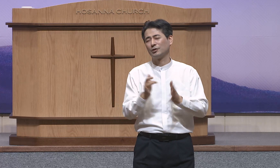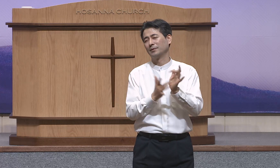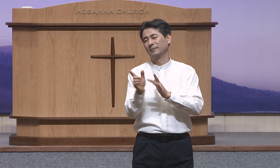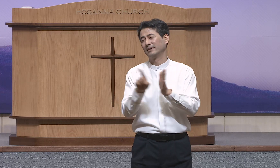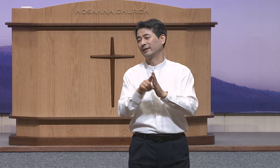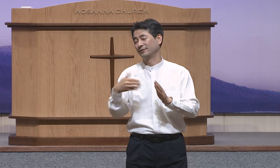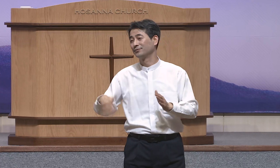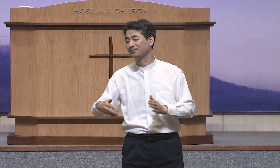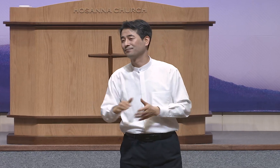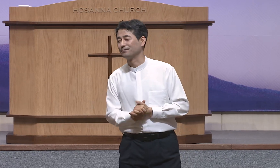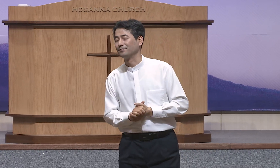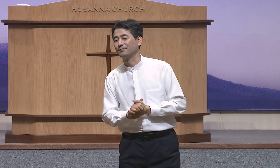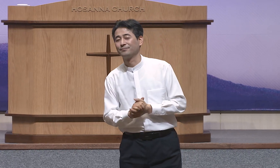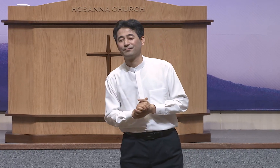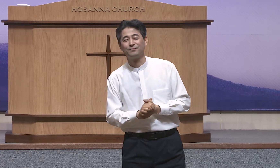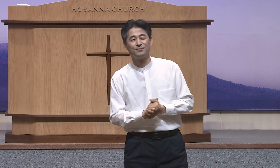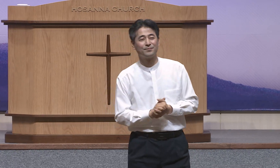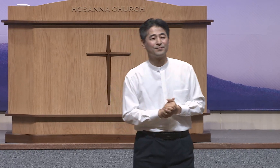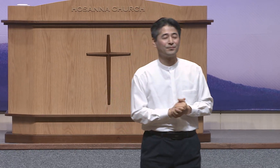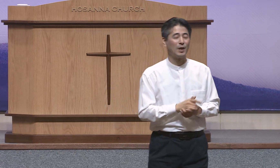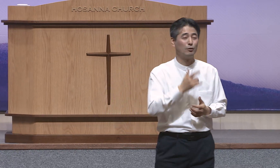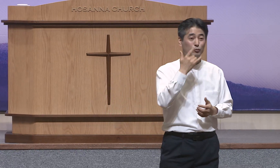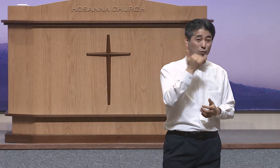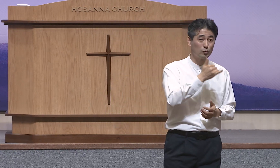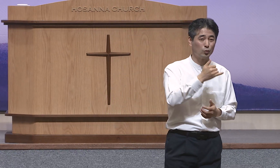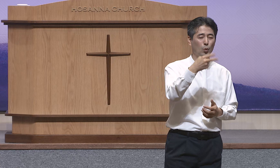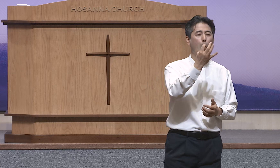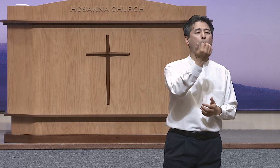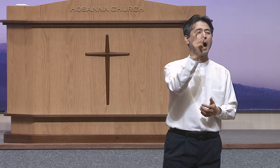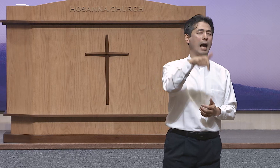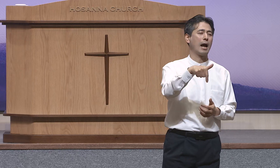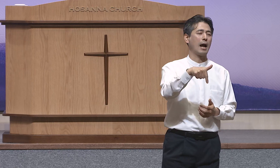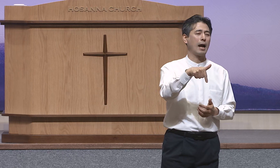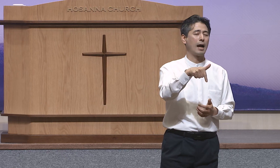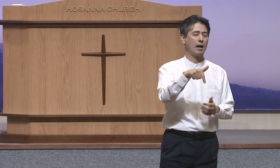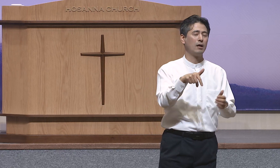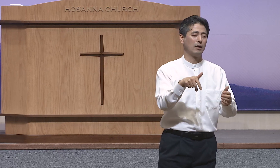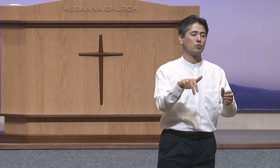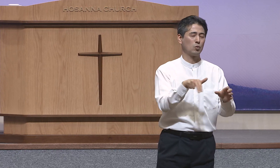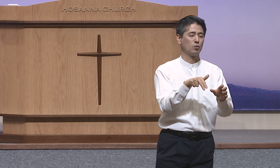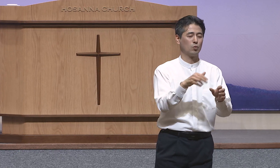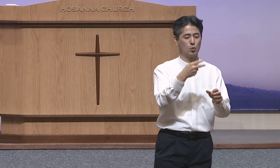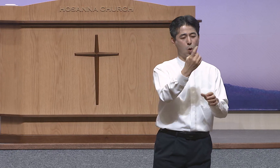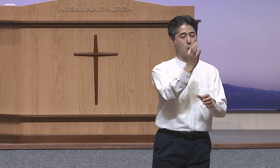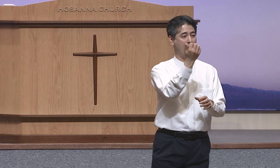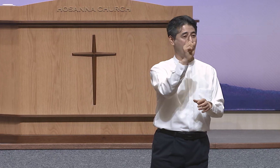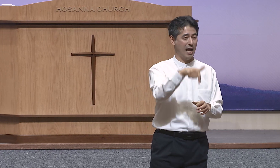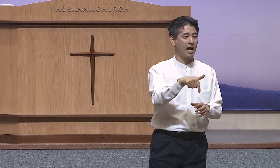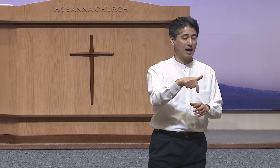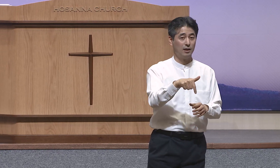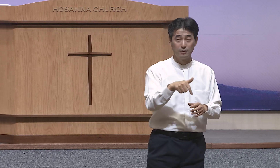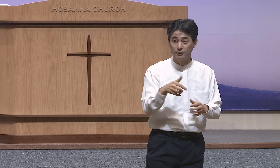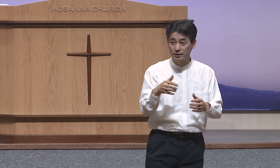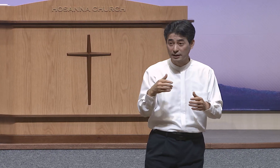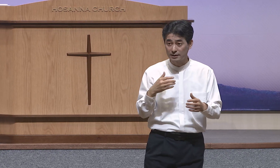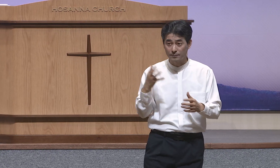사실 저희 부모님은 예수님을 믿지 않으셨고 부모님은 동학이라는 종교를 믿고 계셨습니다.